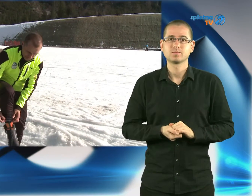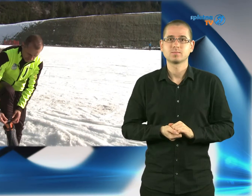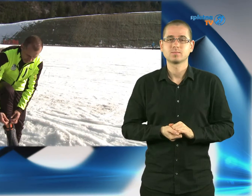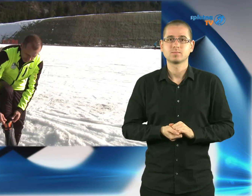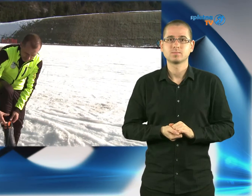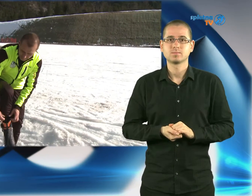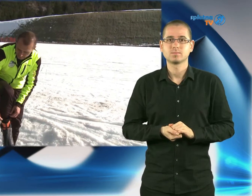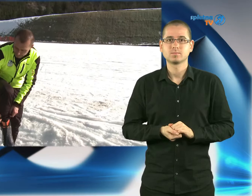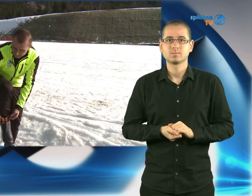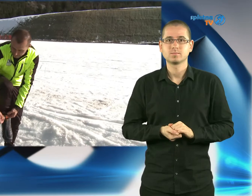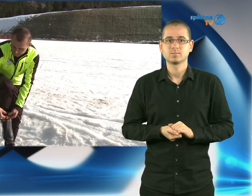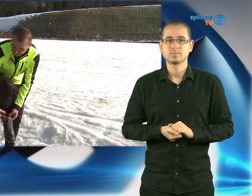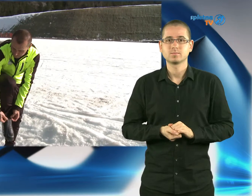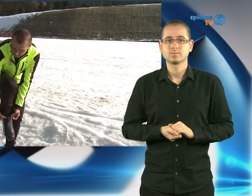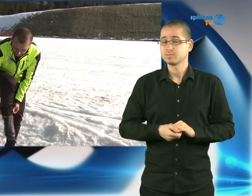ne.